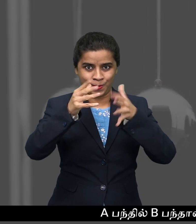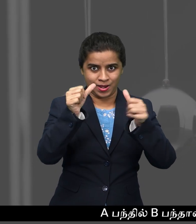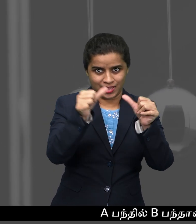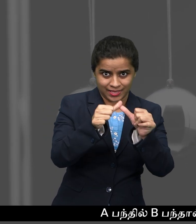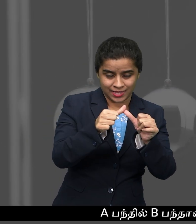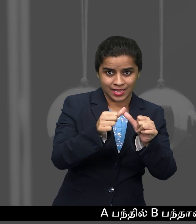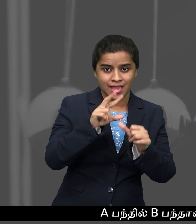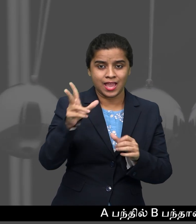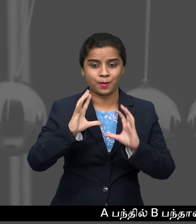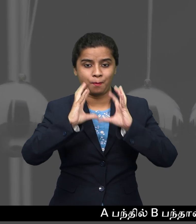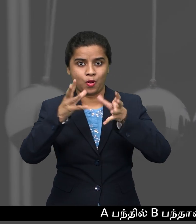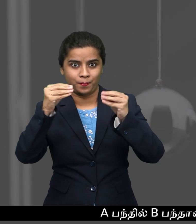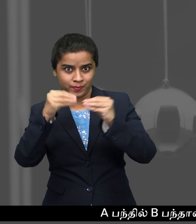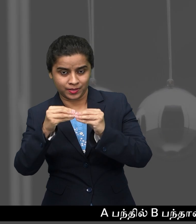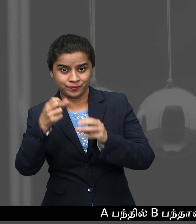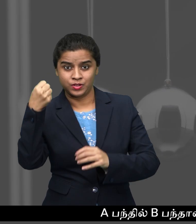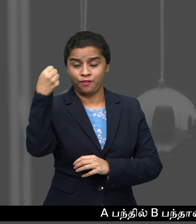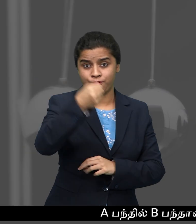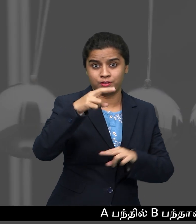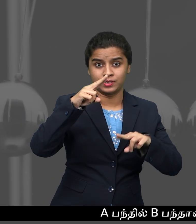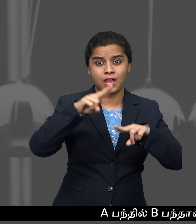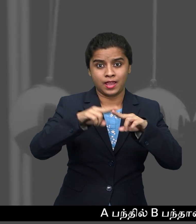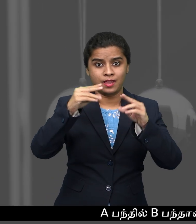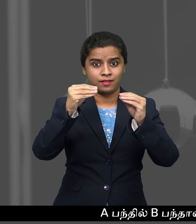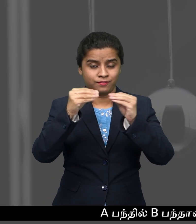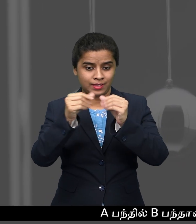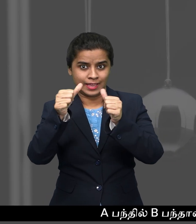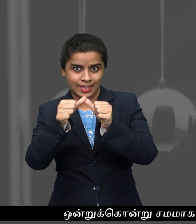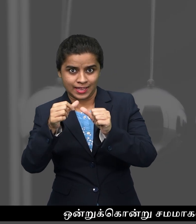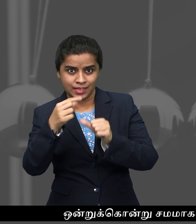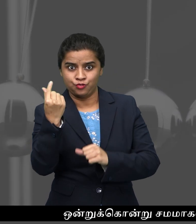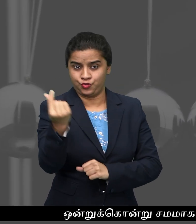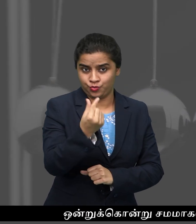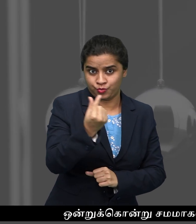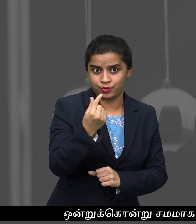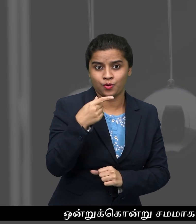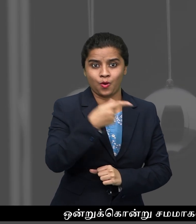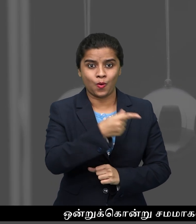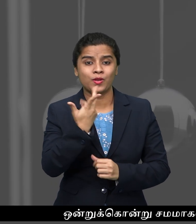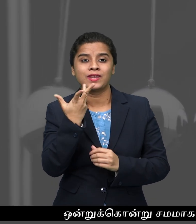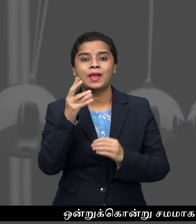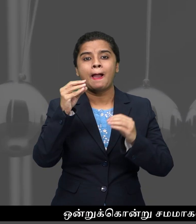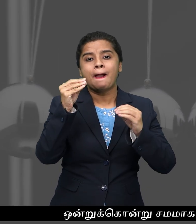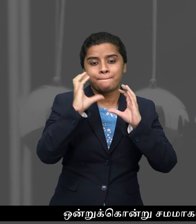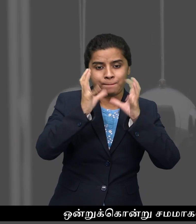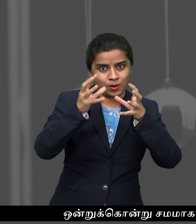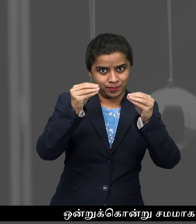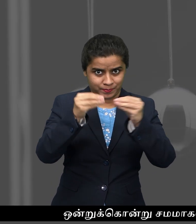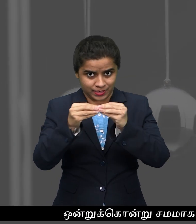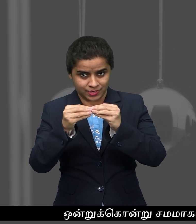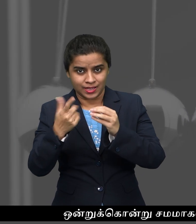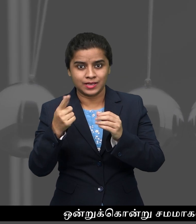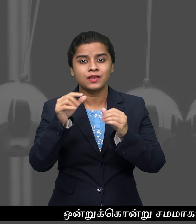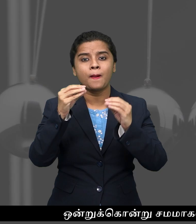b பந்தால் செலுத்தப்படும் f கீழ் இலக்க ba விசையும் ஒன்றுக்கொன்று சமமாகவும்